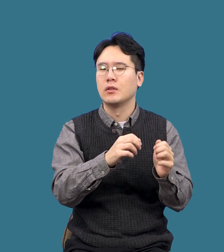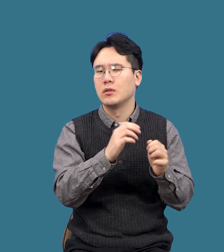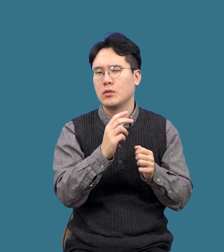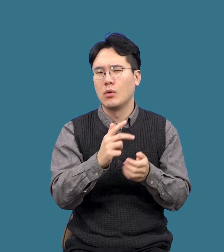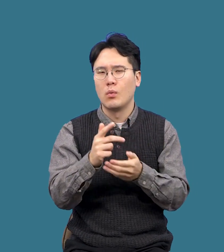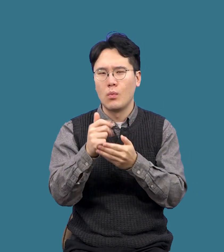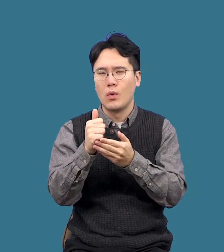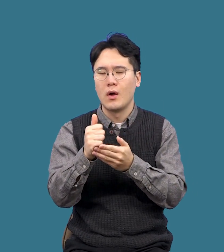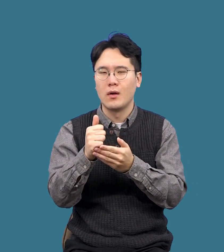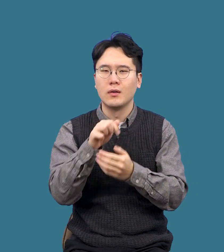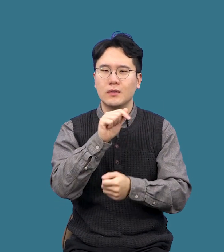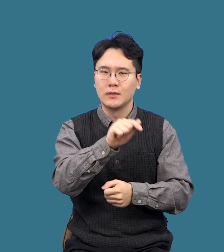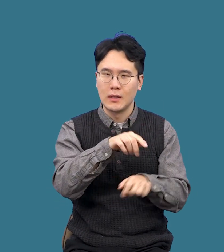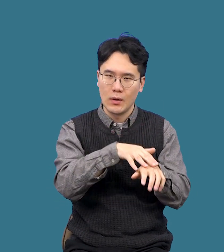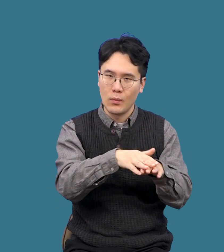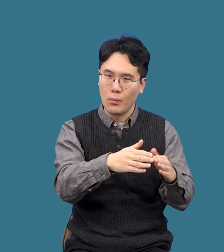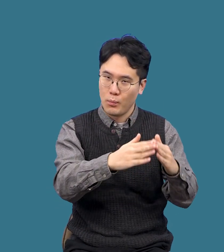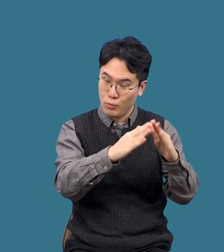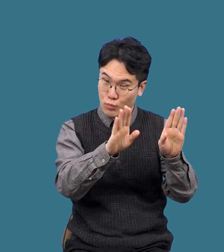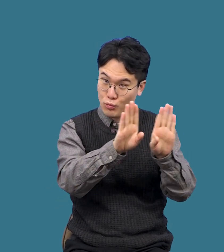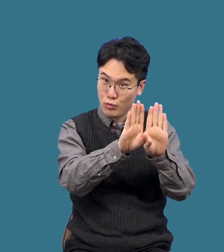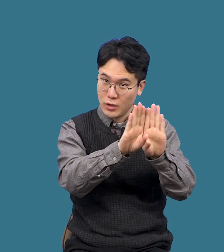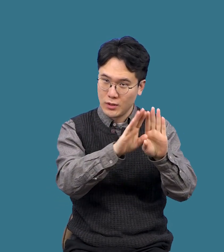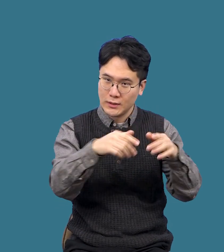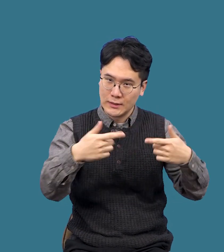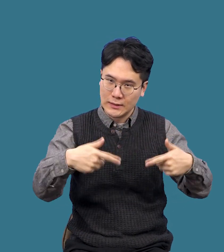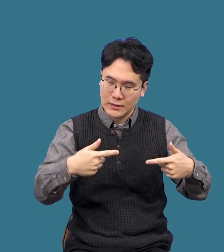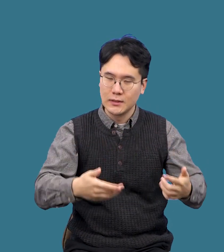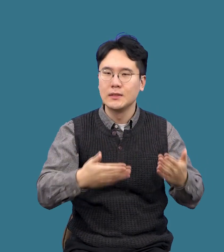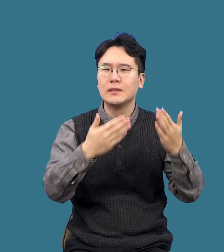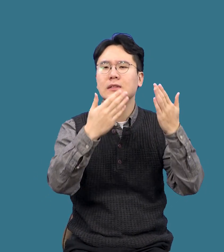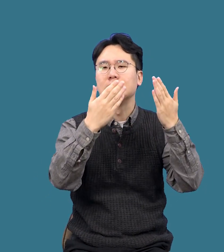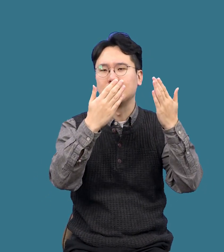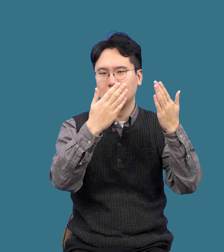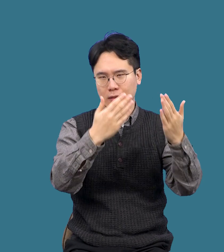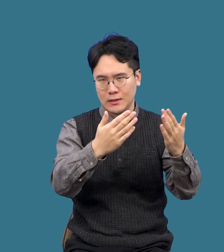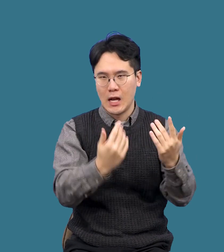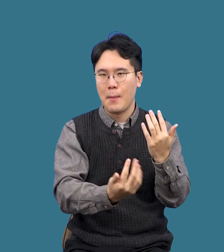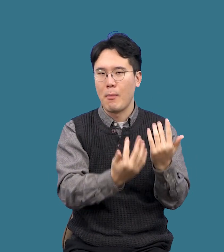문에서 늘 드릴 번제라. 내가 거기서